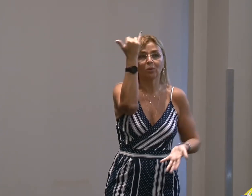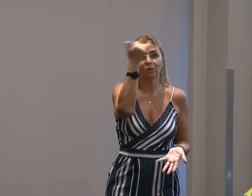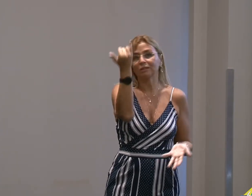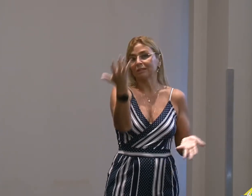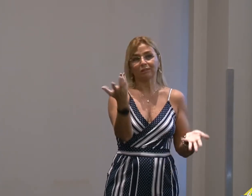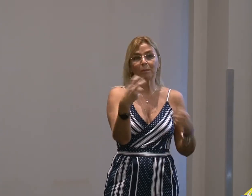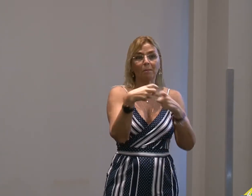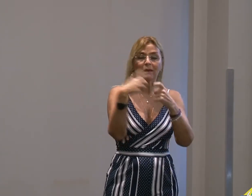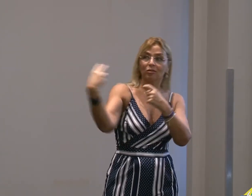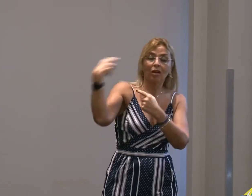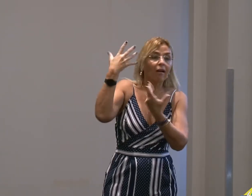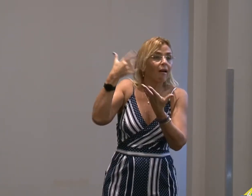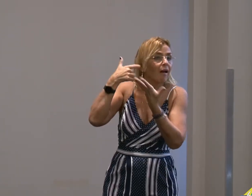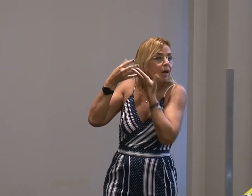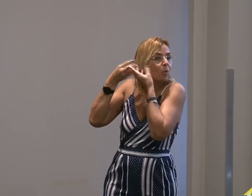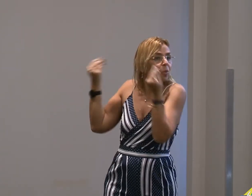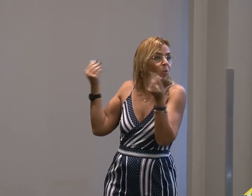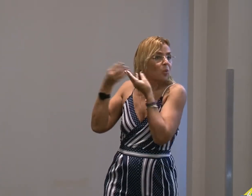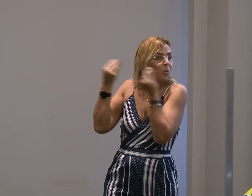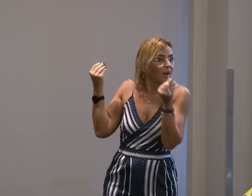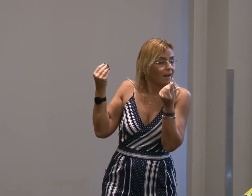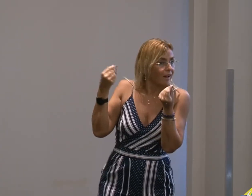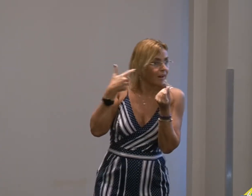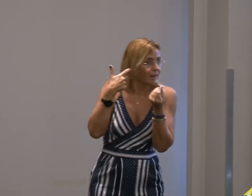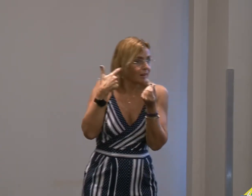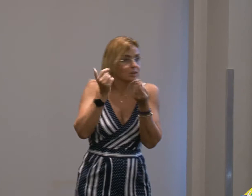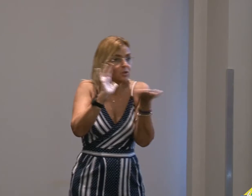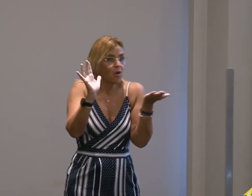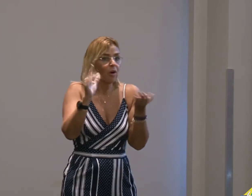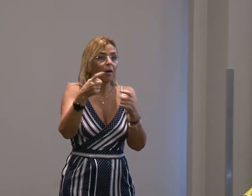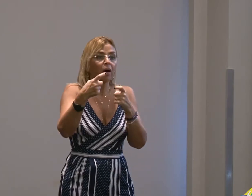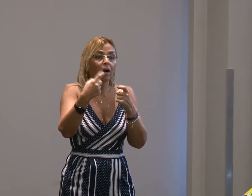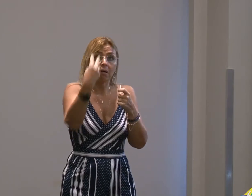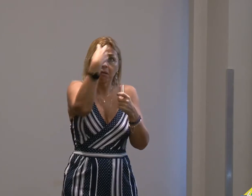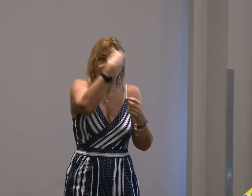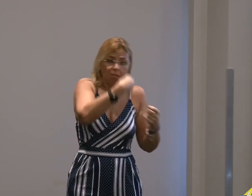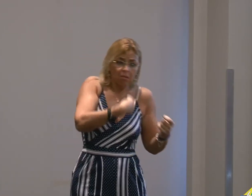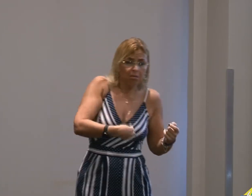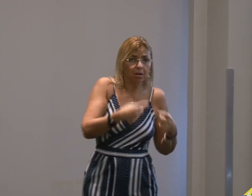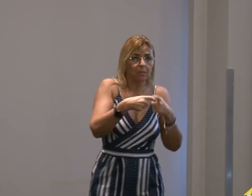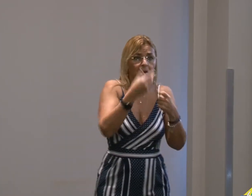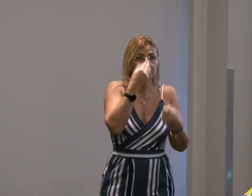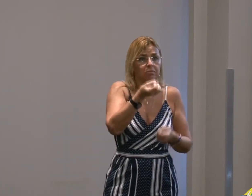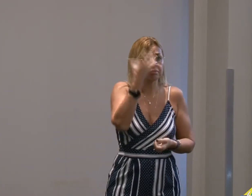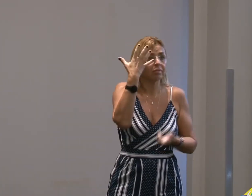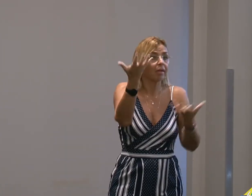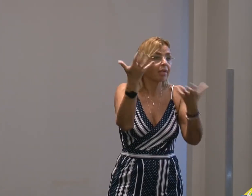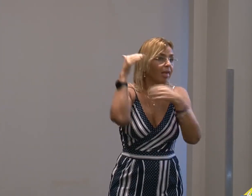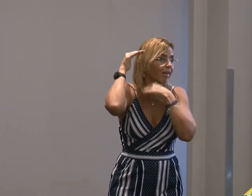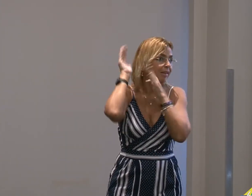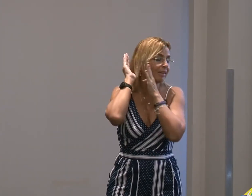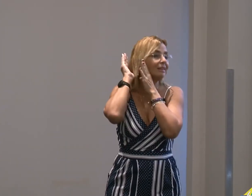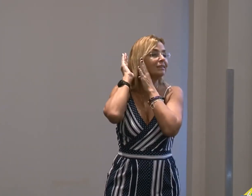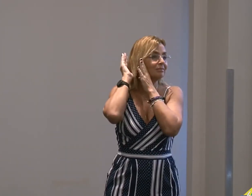a gente não está sendo olhado para as nossas questões linguísticas, a gente está sendo olhado por um pedaço do nosso